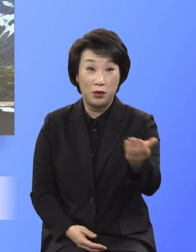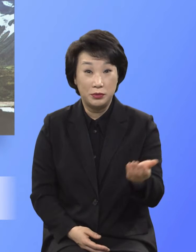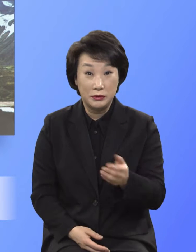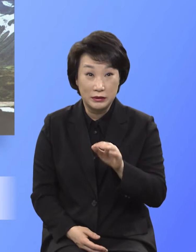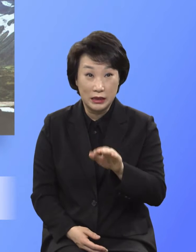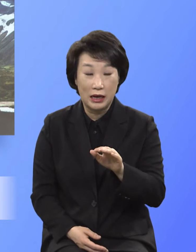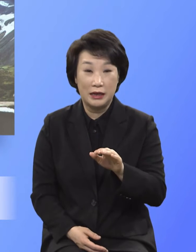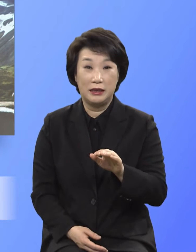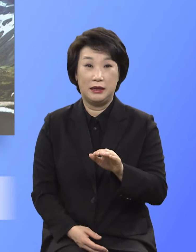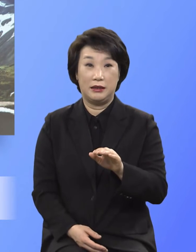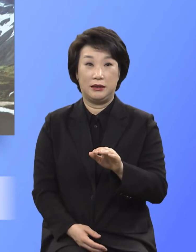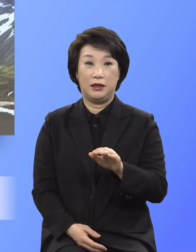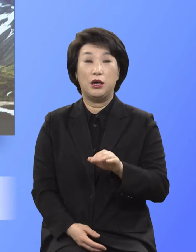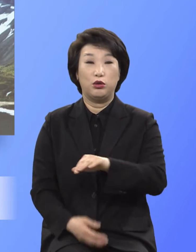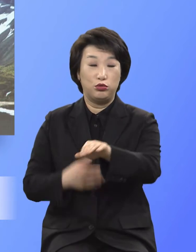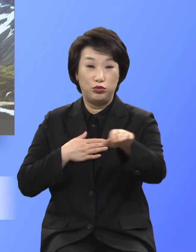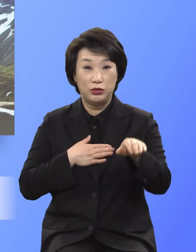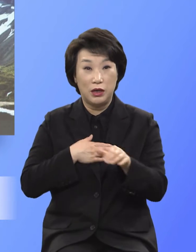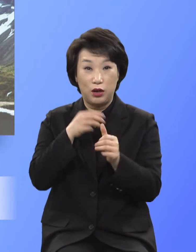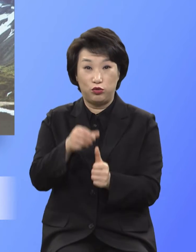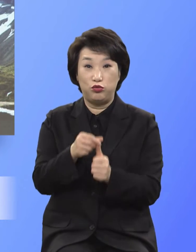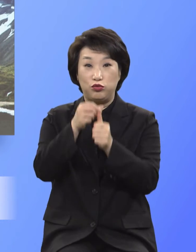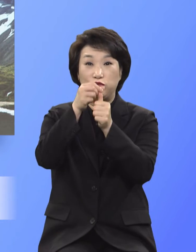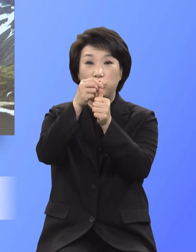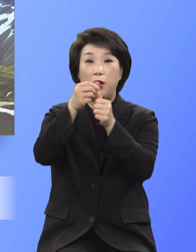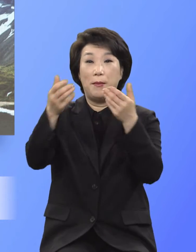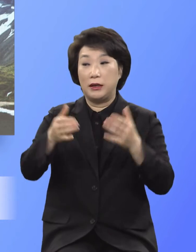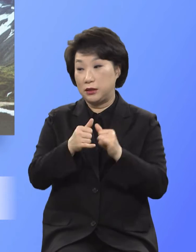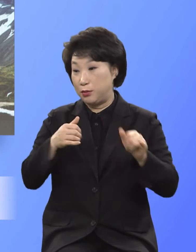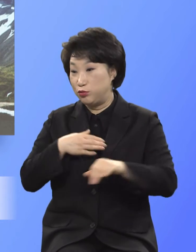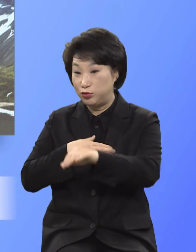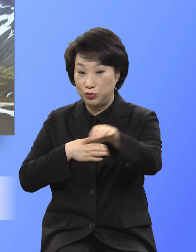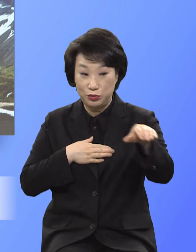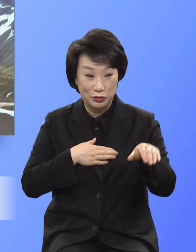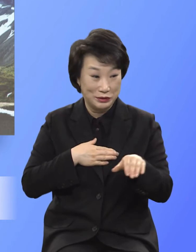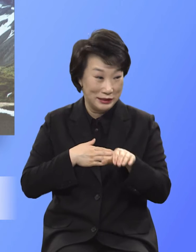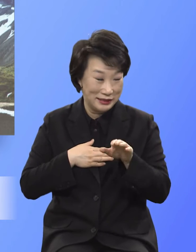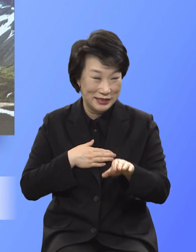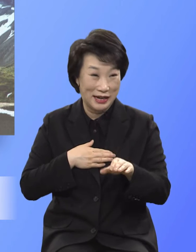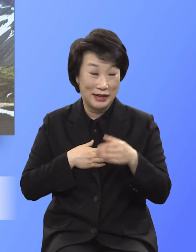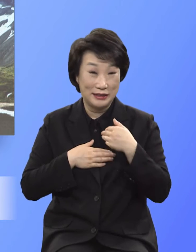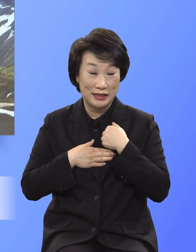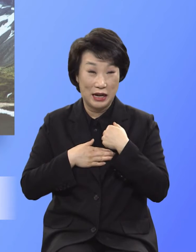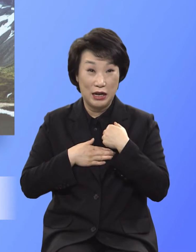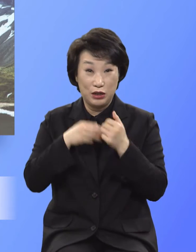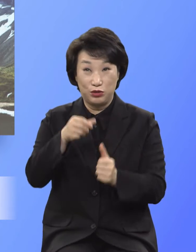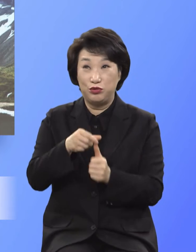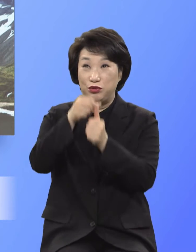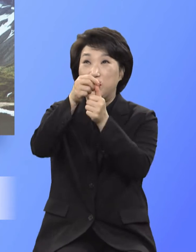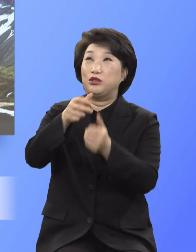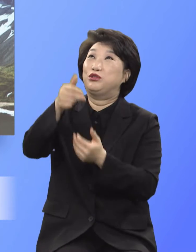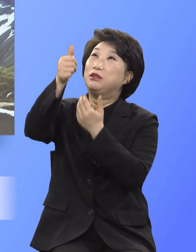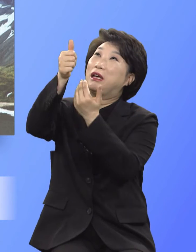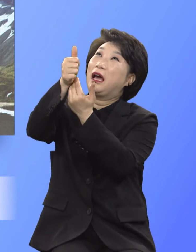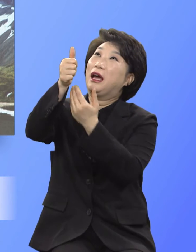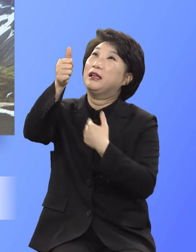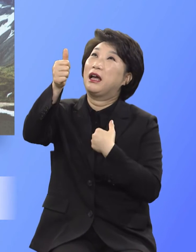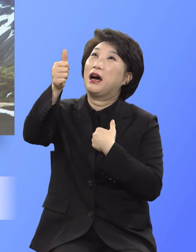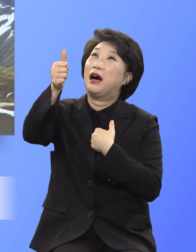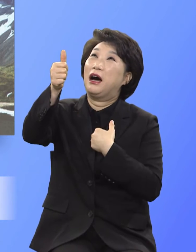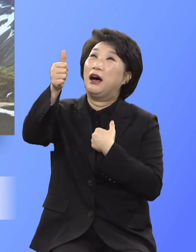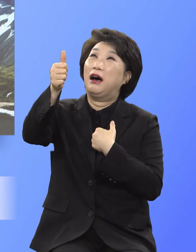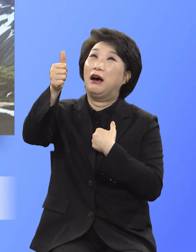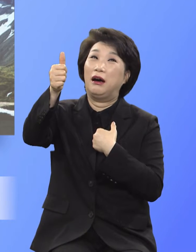여러분, 그러므로 우리가 구원받은 자라면 얼마나 나를 구원하신 구세주 예수